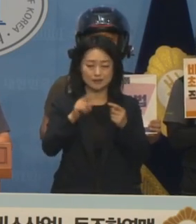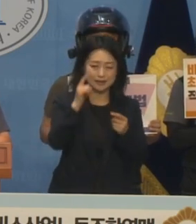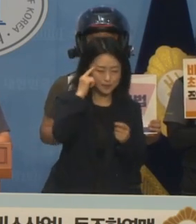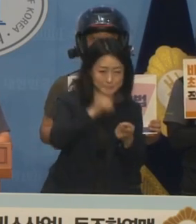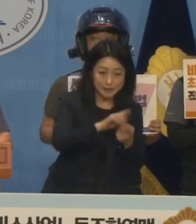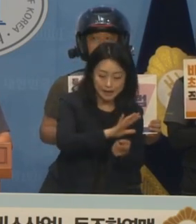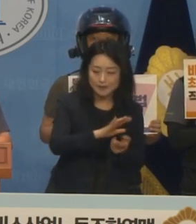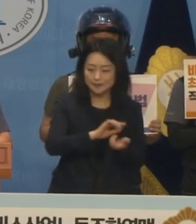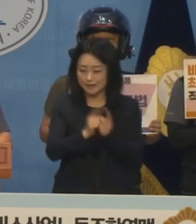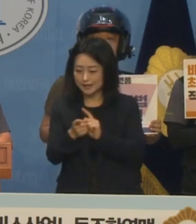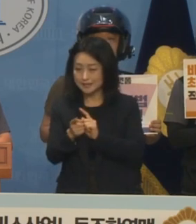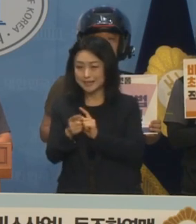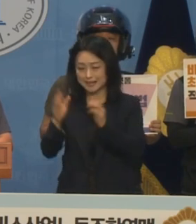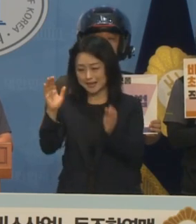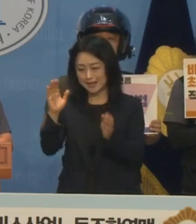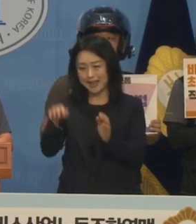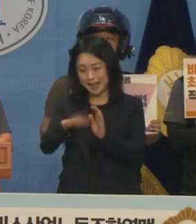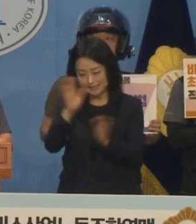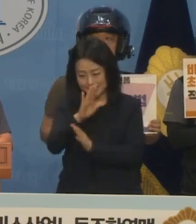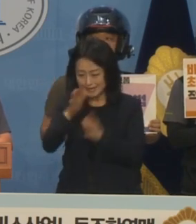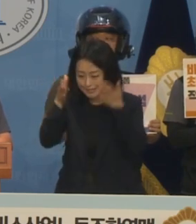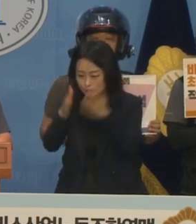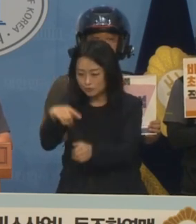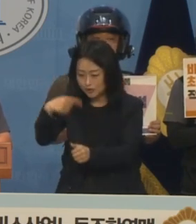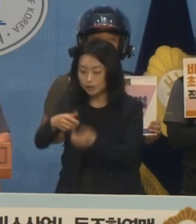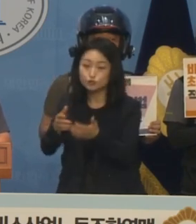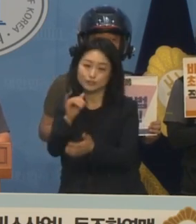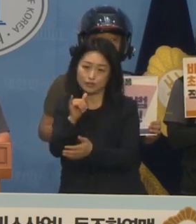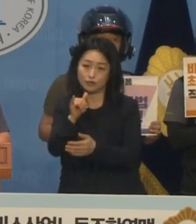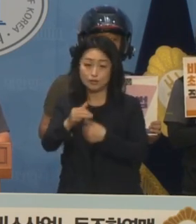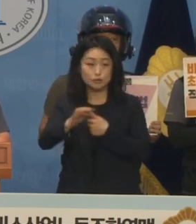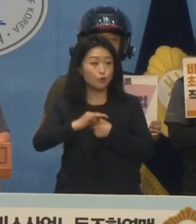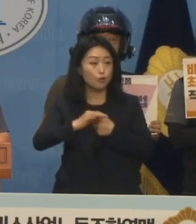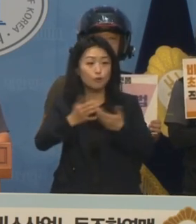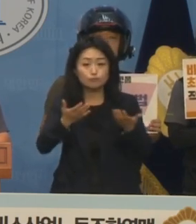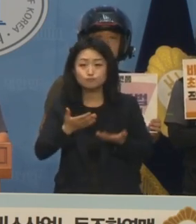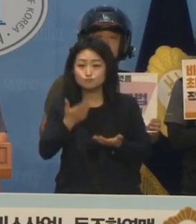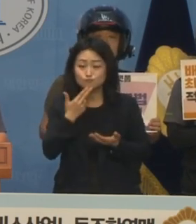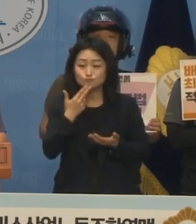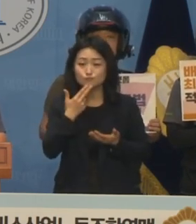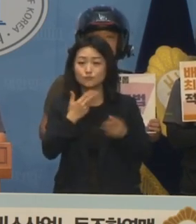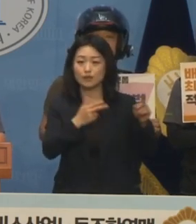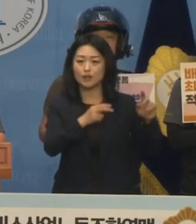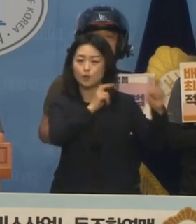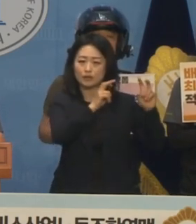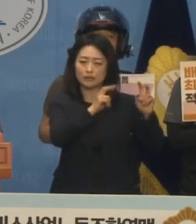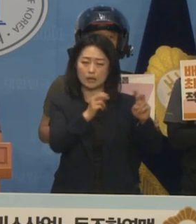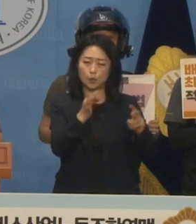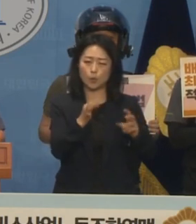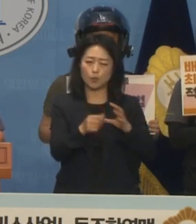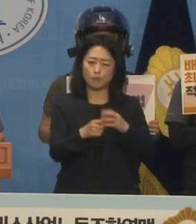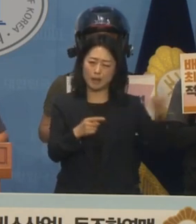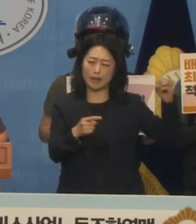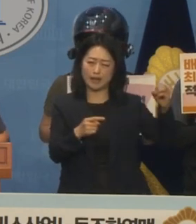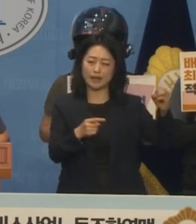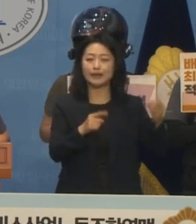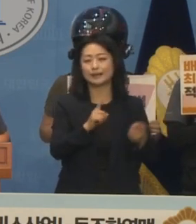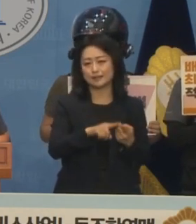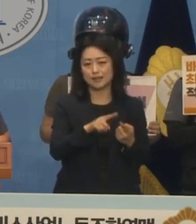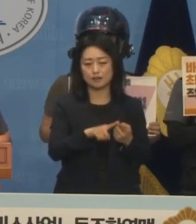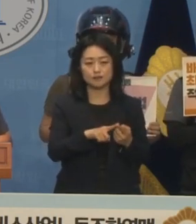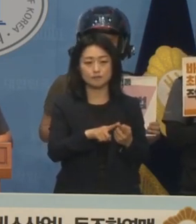방문 점검원들이 고객과 회사의 갑질에 당당히 맞설 수 있는 길입니다. 학습지 교사들이 영업과 홍보에 내몰리지